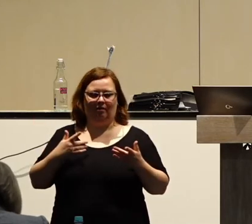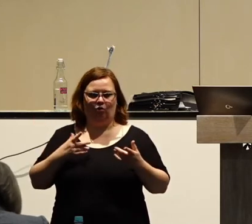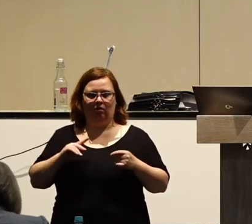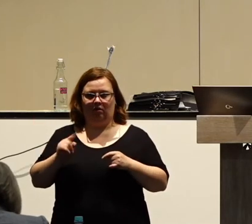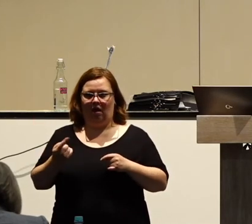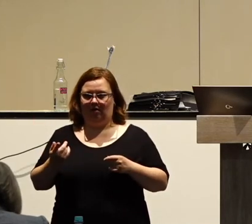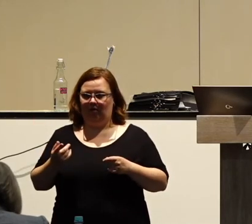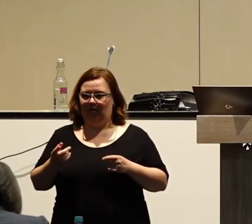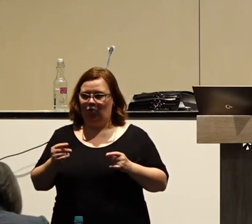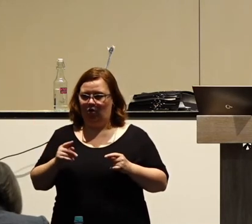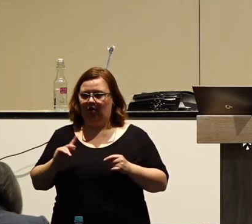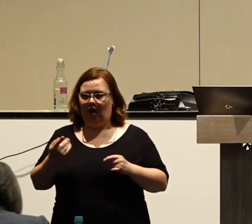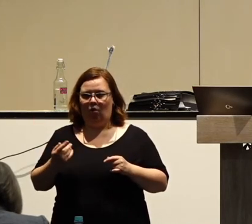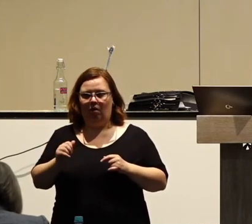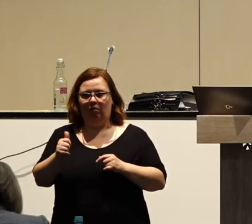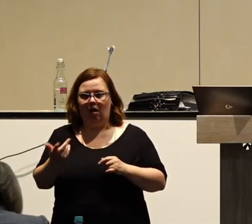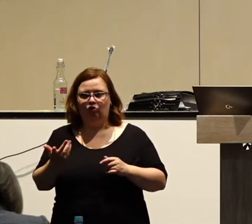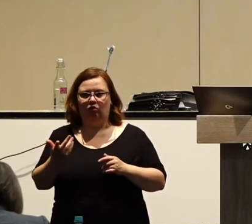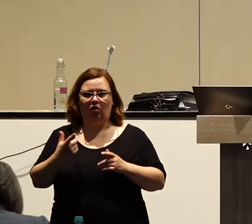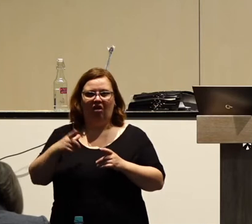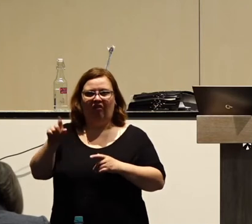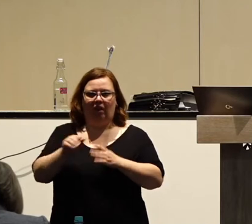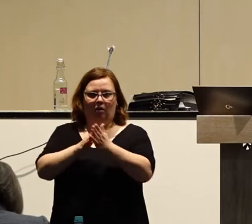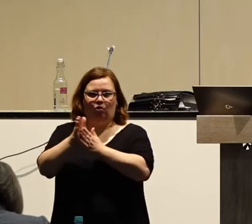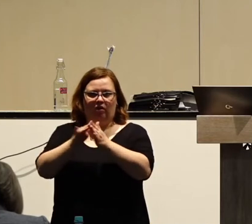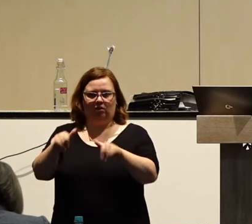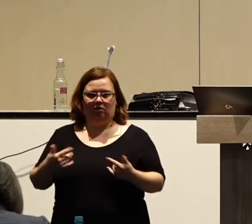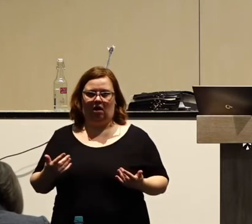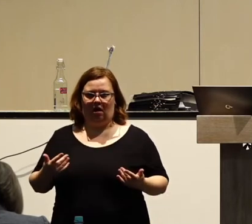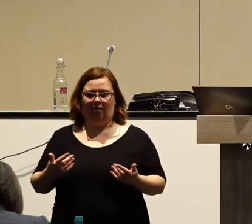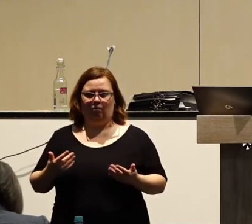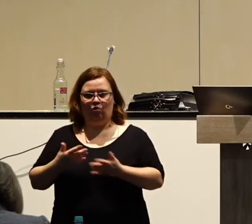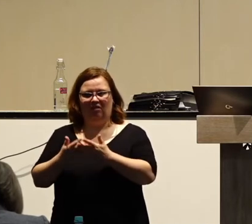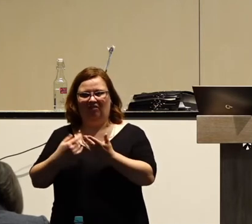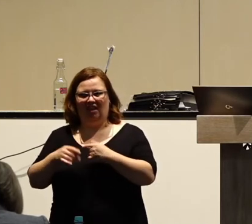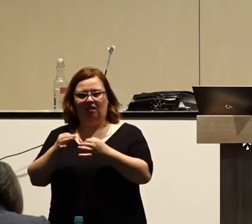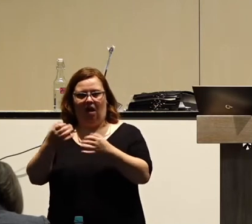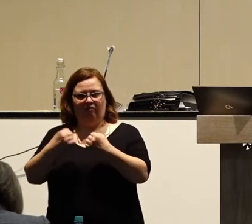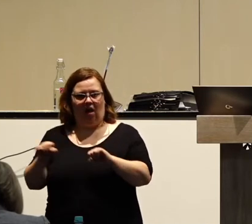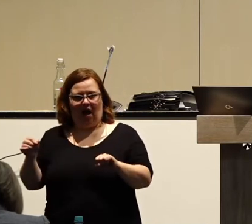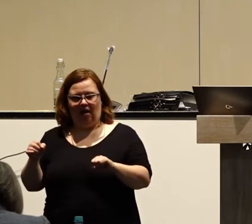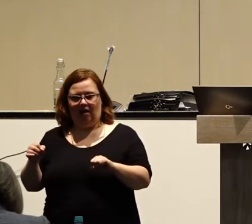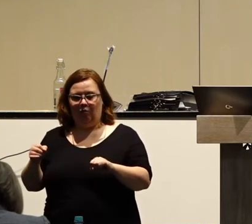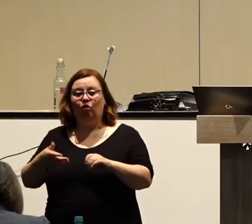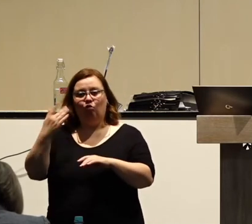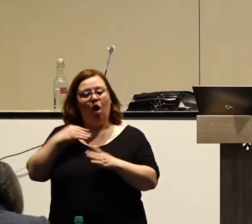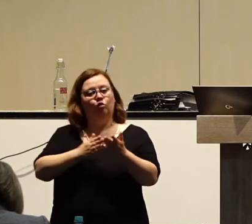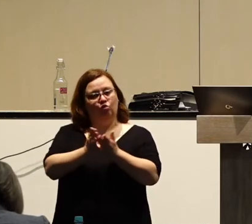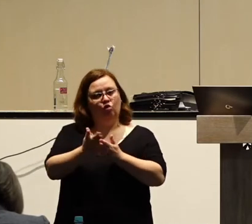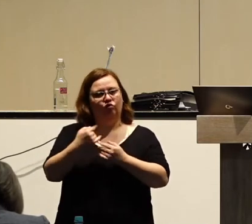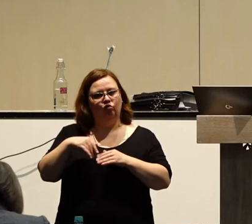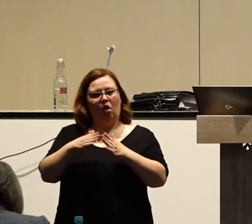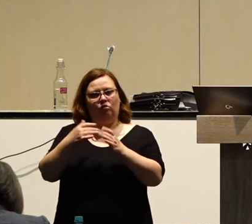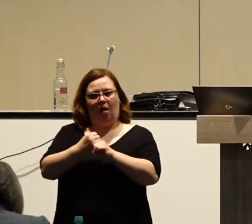sogar dazu, dass manche weniger Motivation haben, an diesem freien Tag zu arbeiten, als sie es vorher in der Zeit